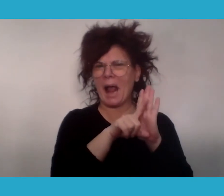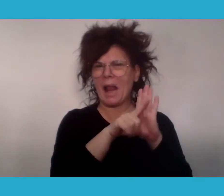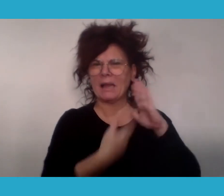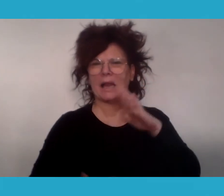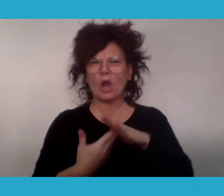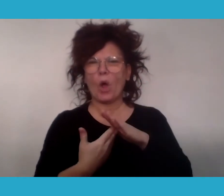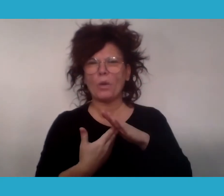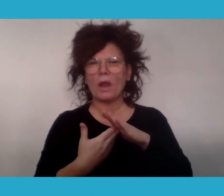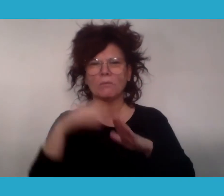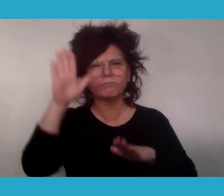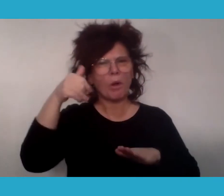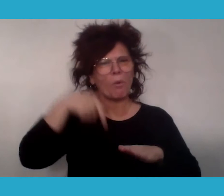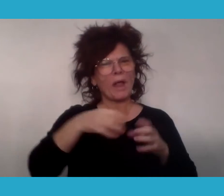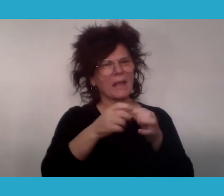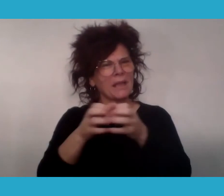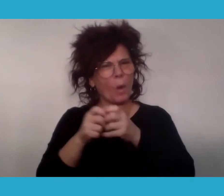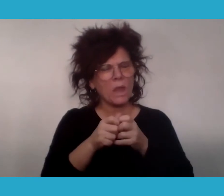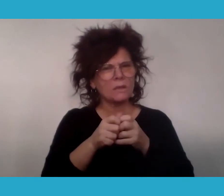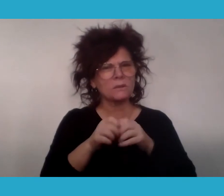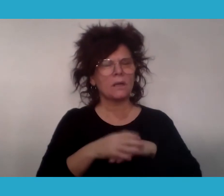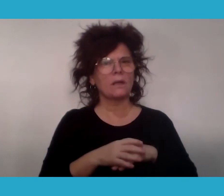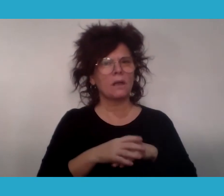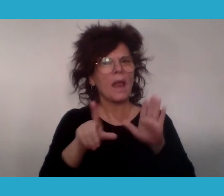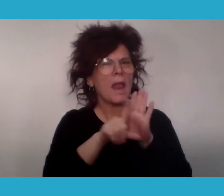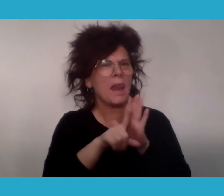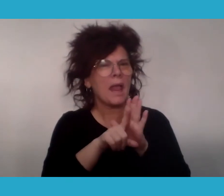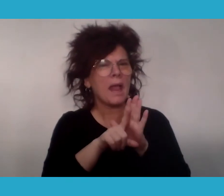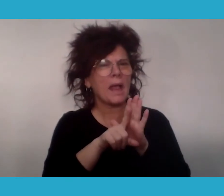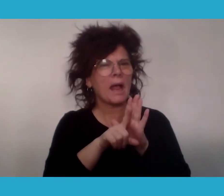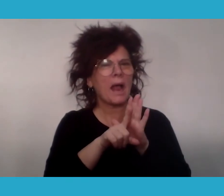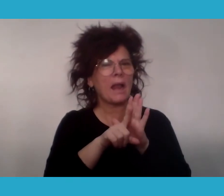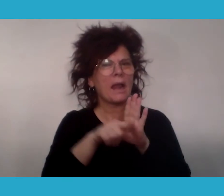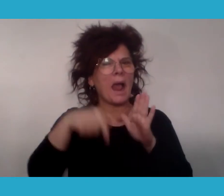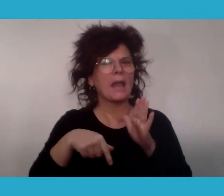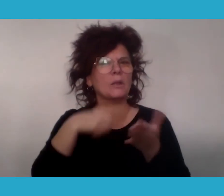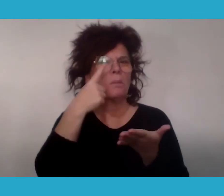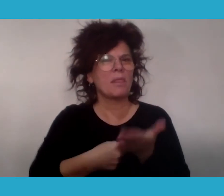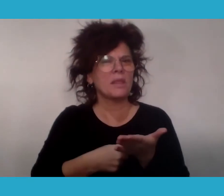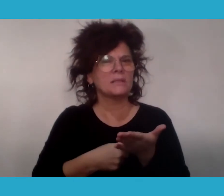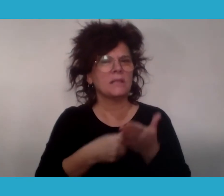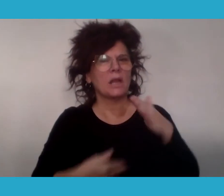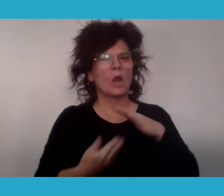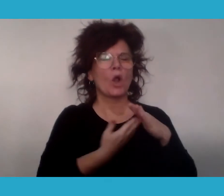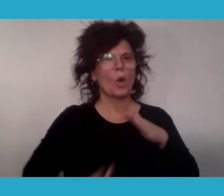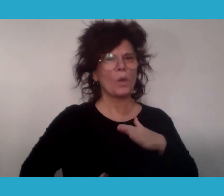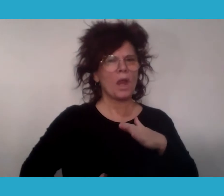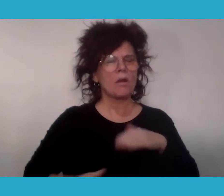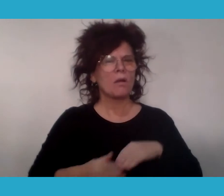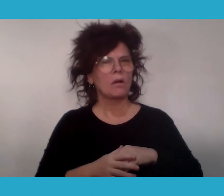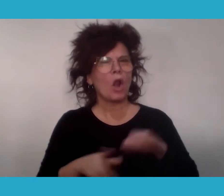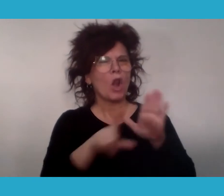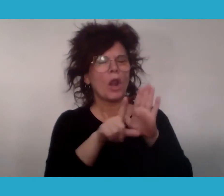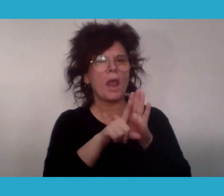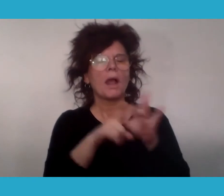audiencia pública, que no es vinculante, si es legítimo que se apoye en esta para las decisiones de su gobierno. Lo